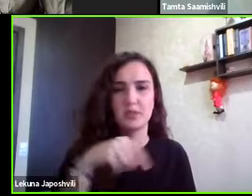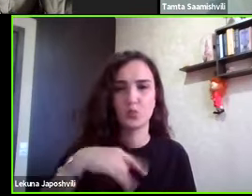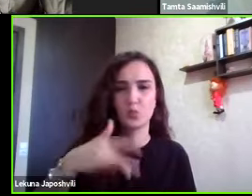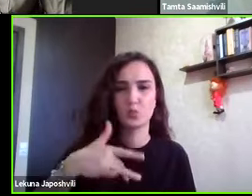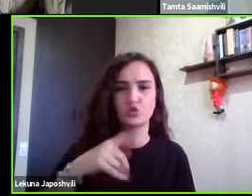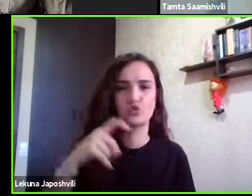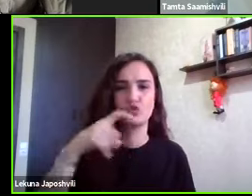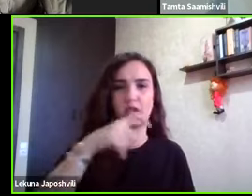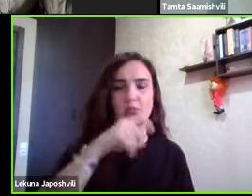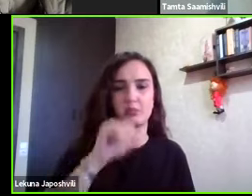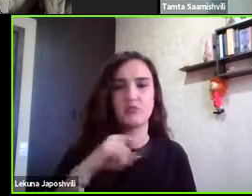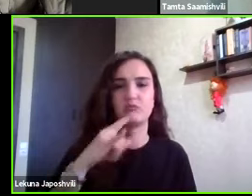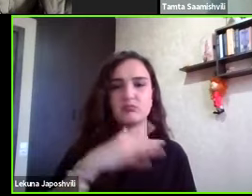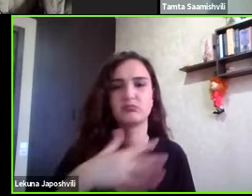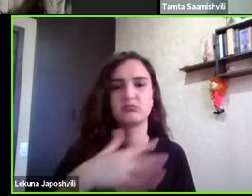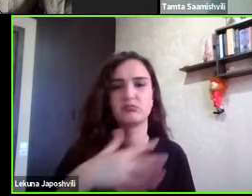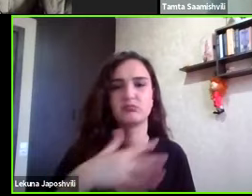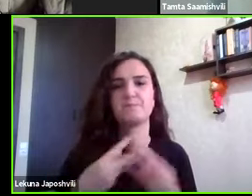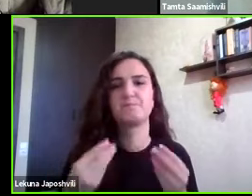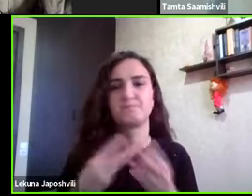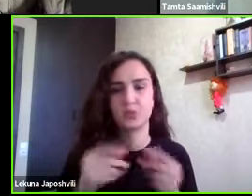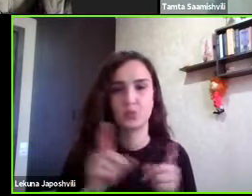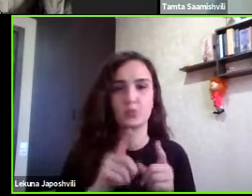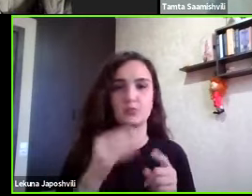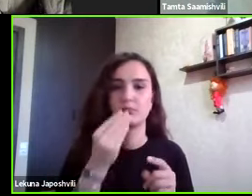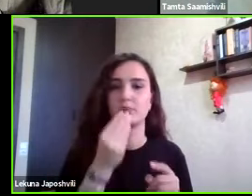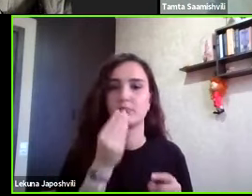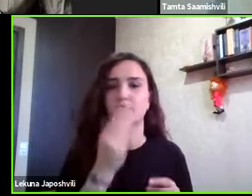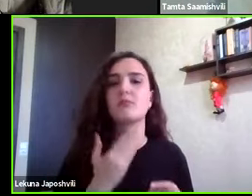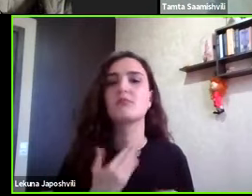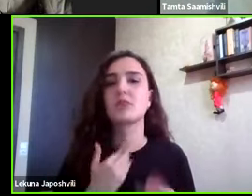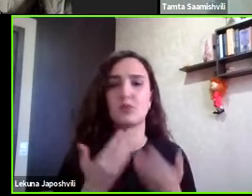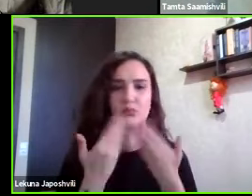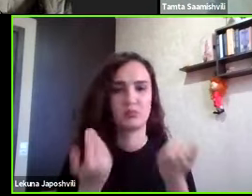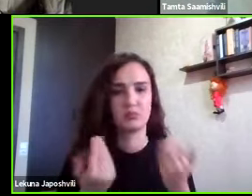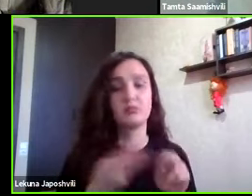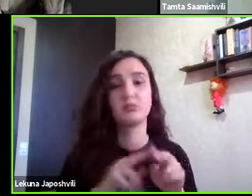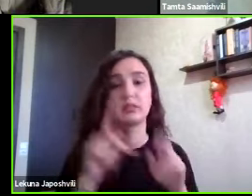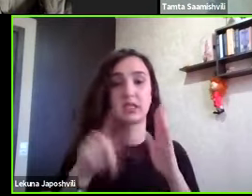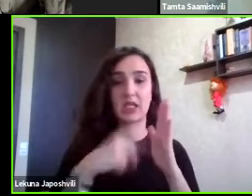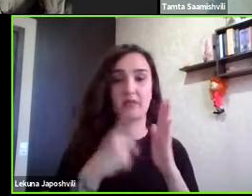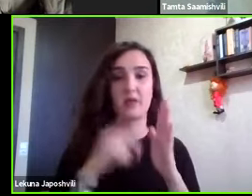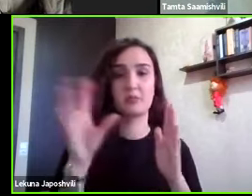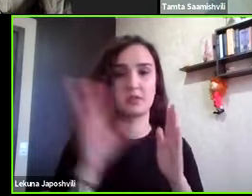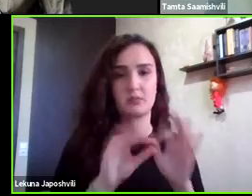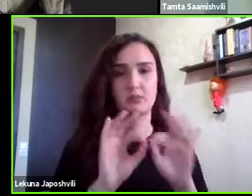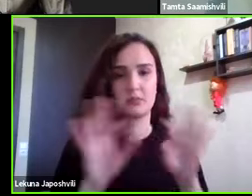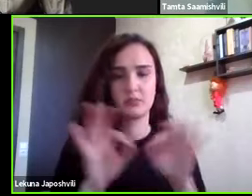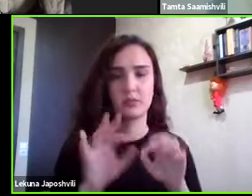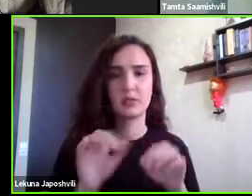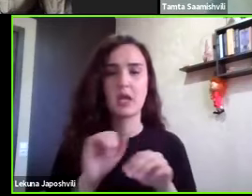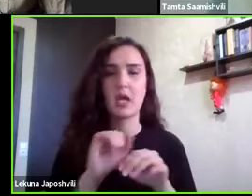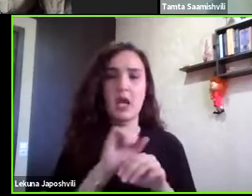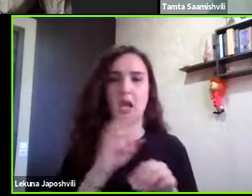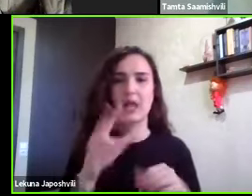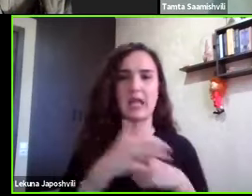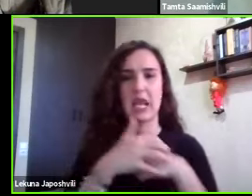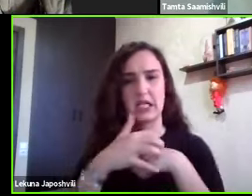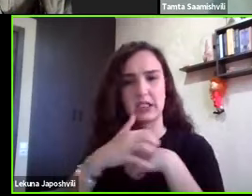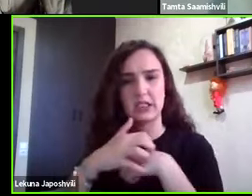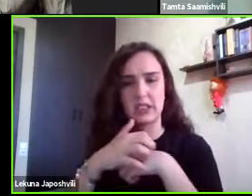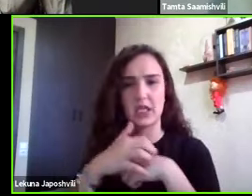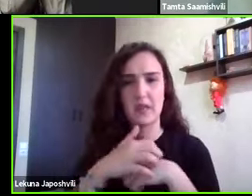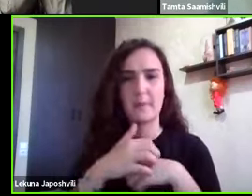რომელიც იწვევს დიარეას და ესეც იწვევს უმატობას, ხომ? აი ესეთ კითხვებს ვსვამთ. ან კვებითი ალერგია,